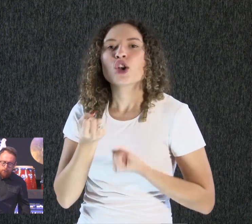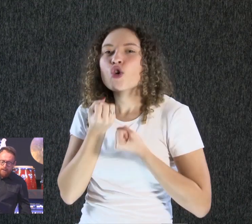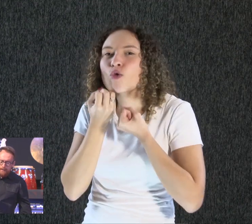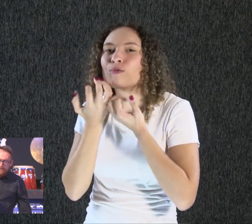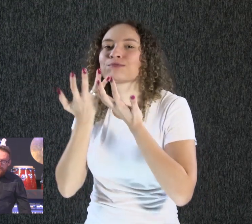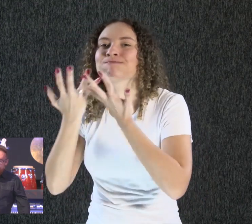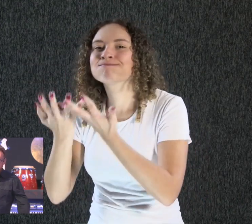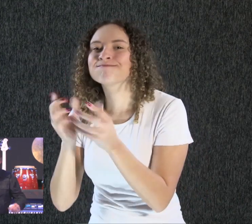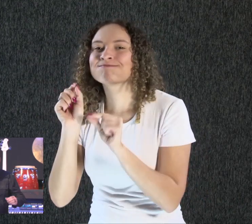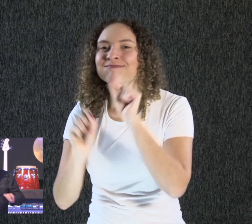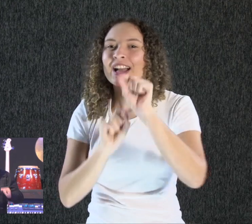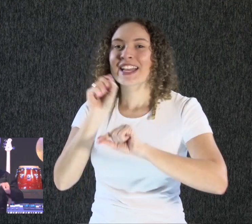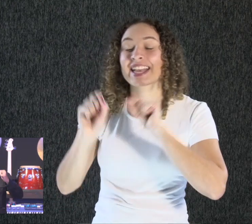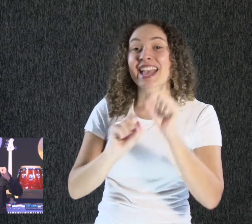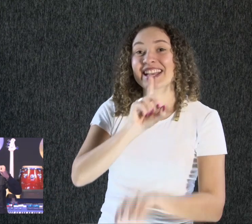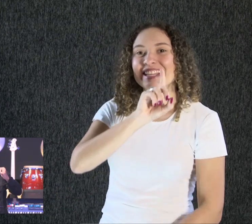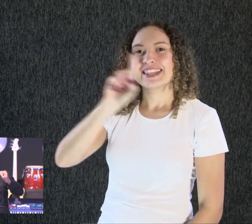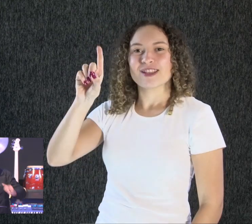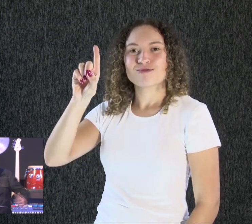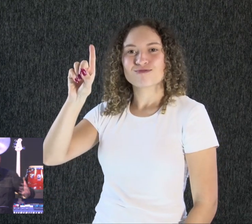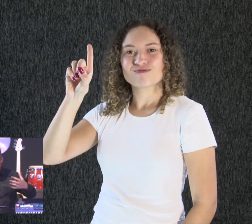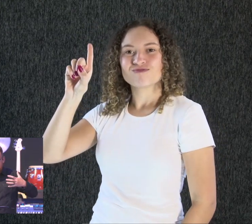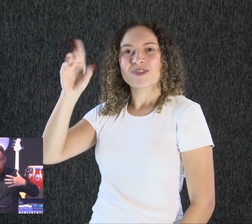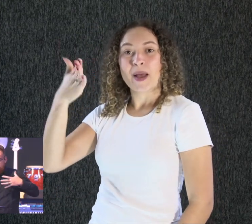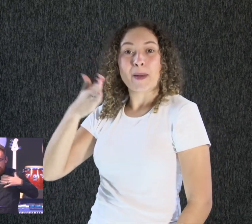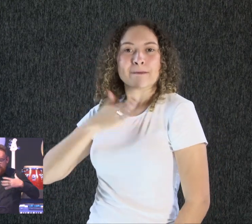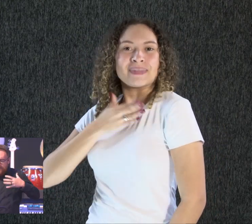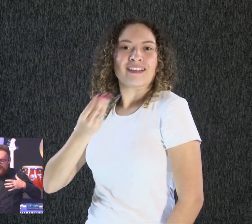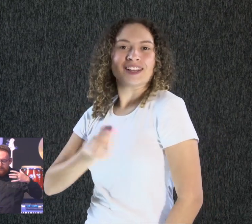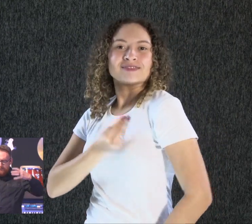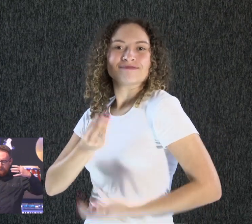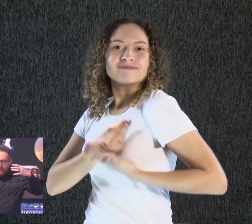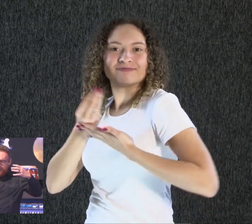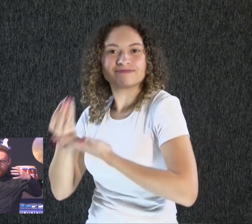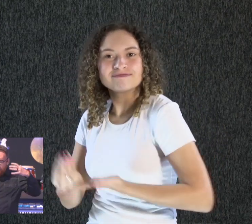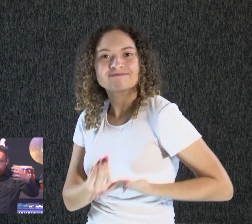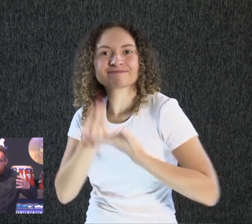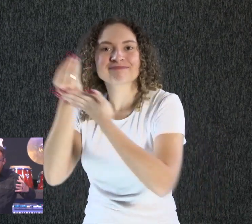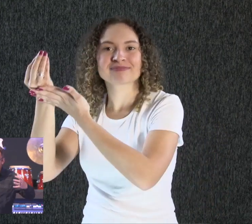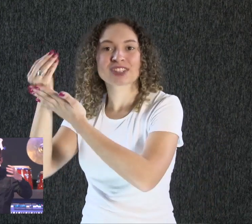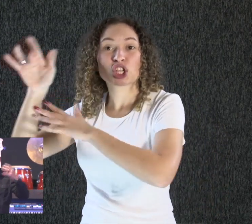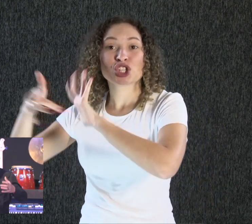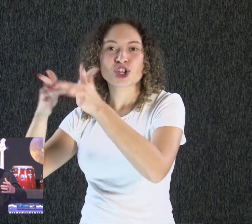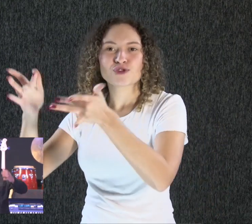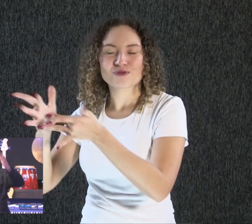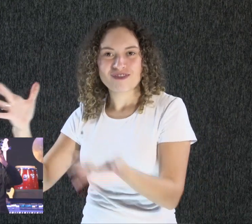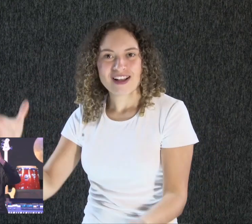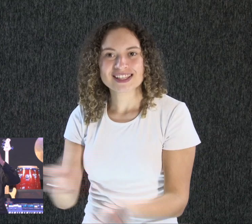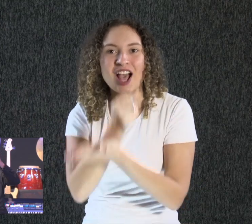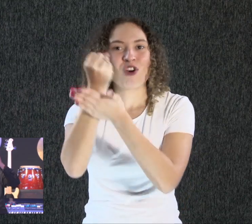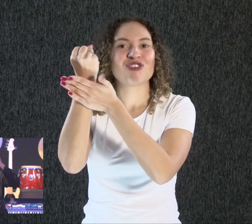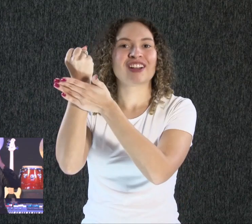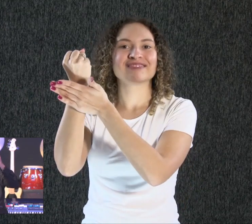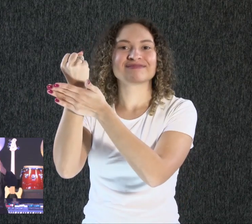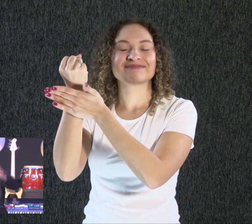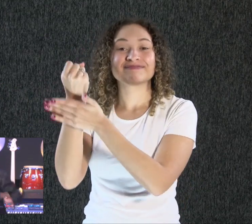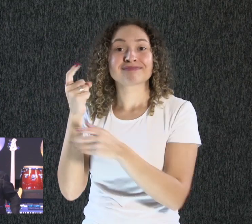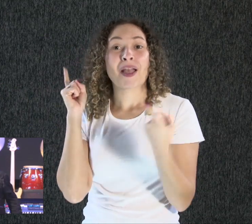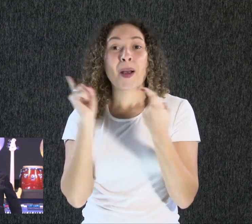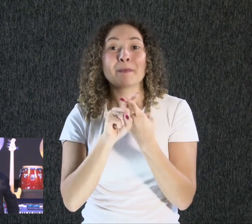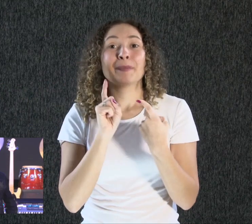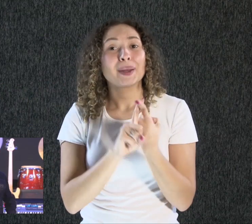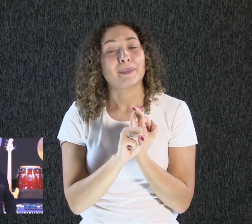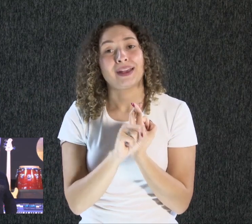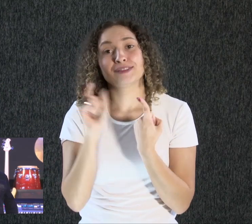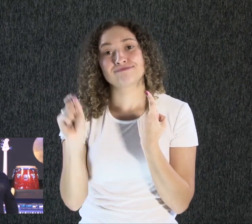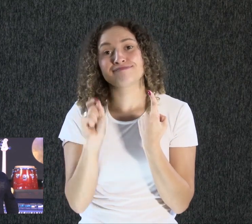sua boca que Jesus Cristo é o Senhor, e crer no seu coração que Deus o ressuscitou dentre os mortos, você será salvo. Então